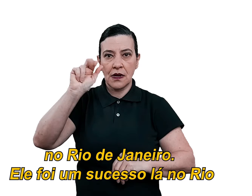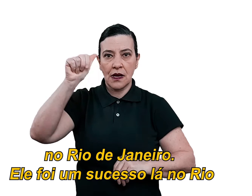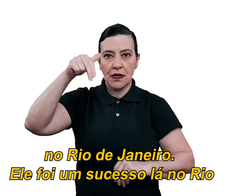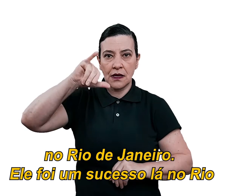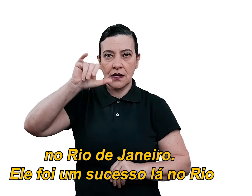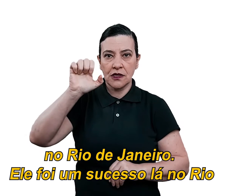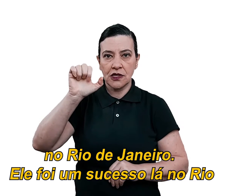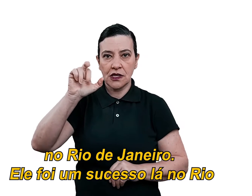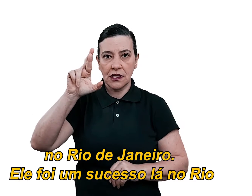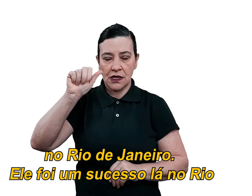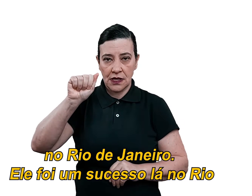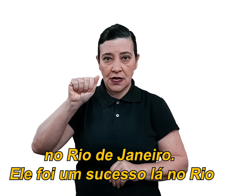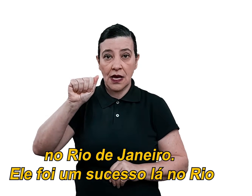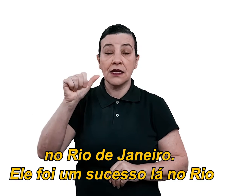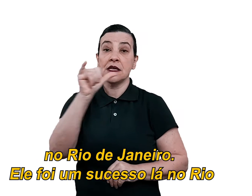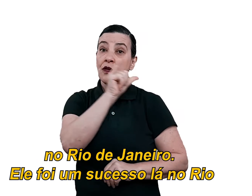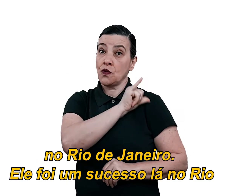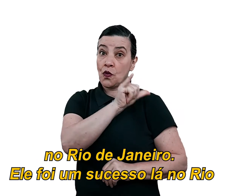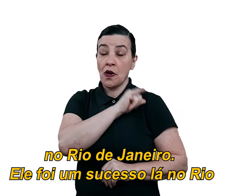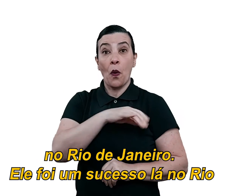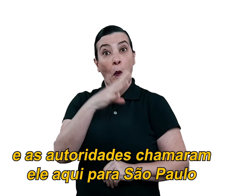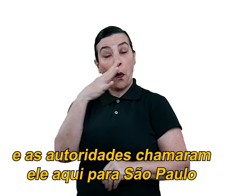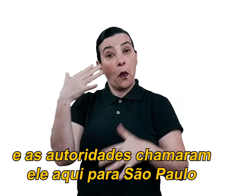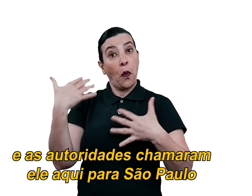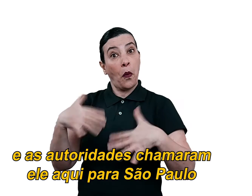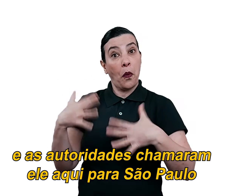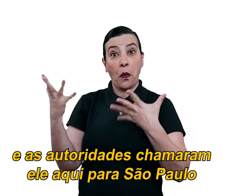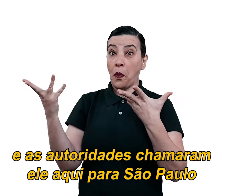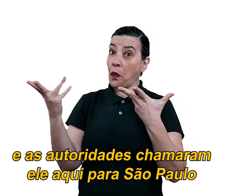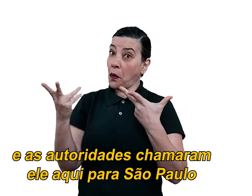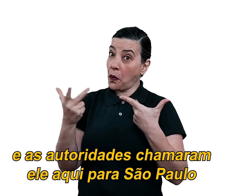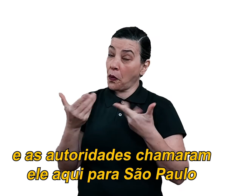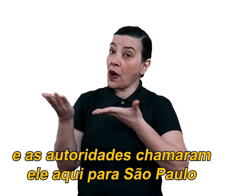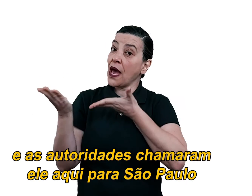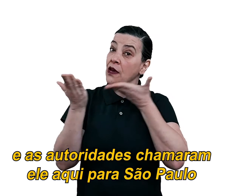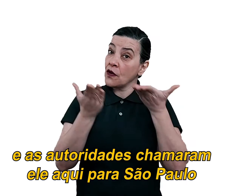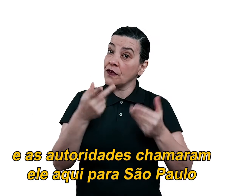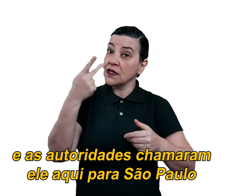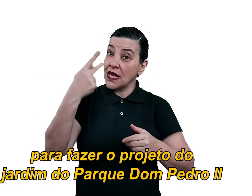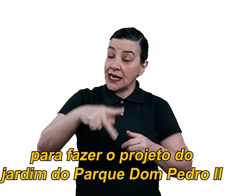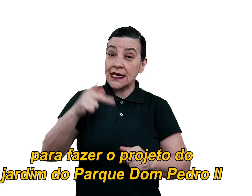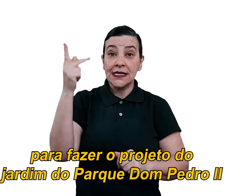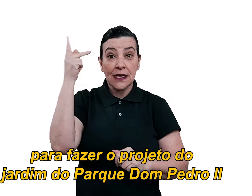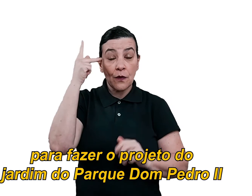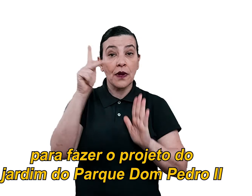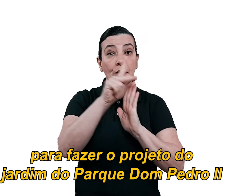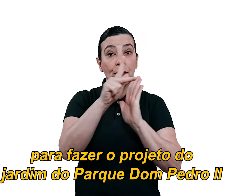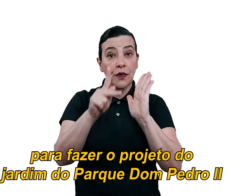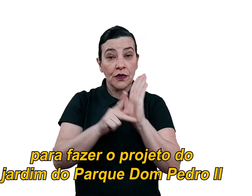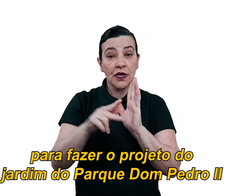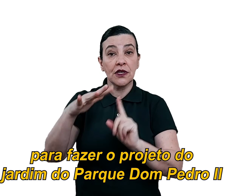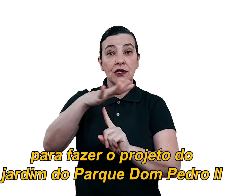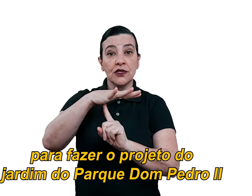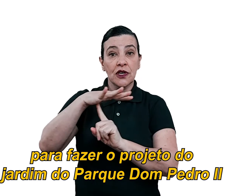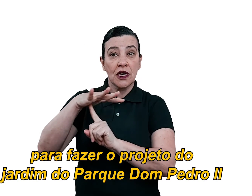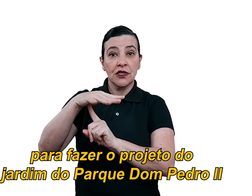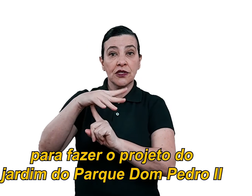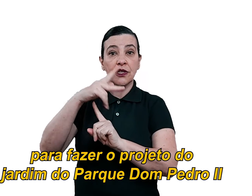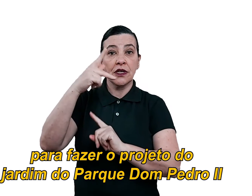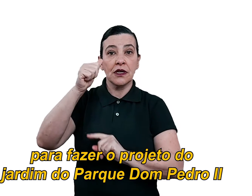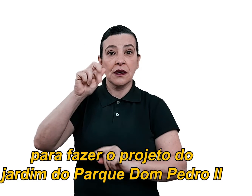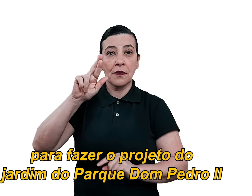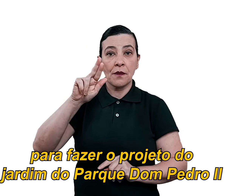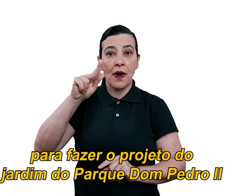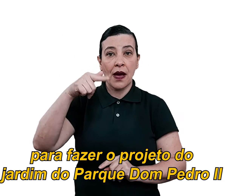Janeiro. Sim. Ele foi um sucesso lá no Rio e as autoridades chamaram ele aqui para São Paulo para fazer o projeto do jardim do Parque